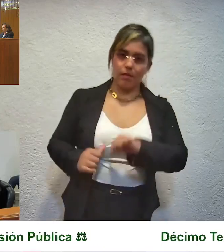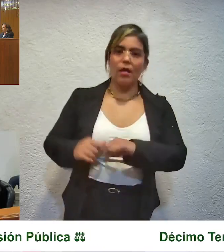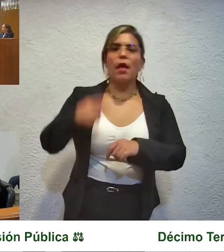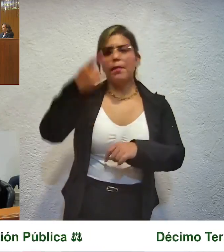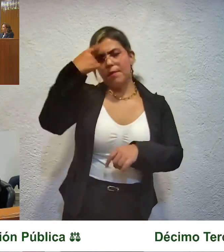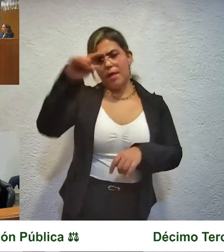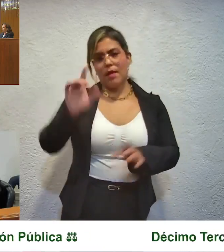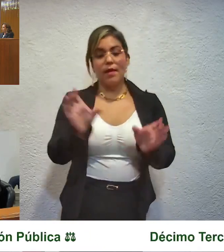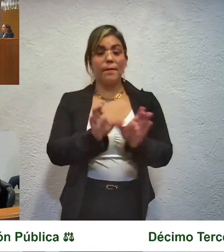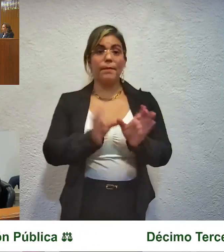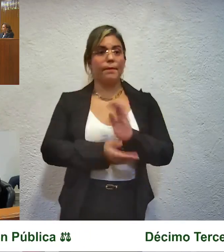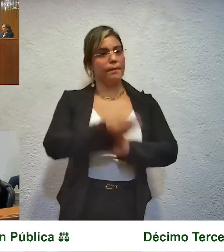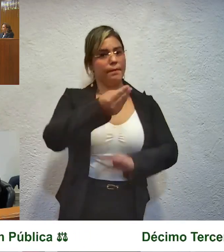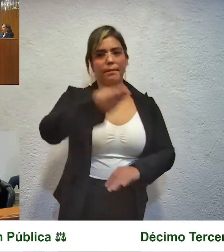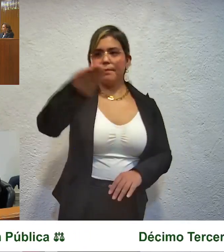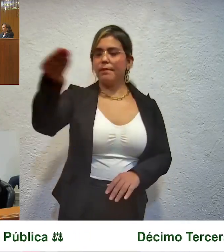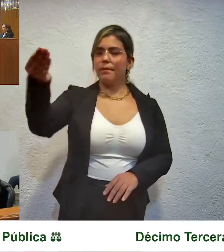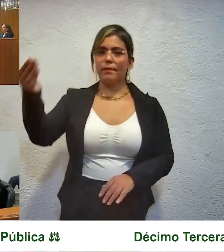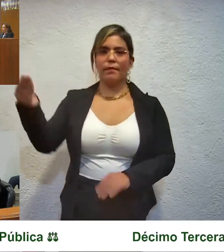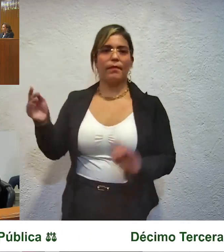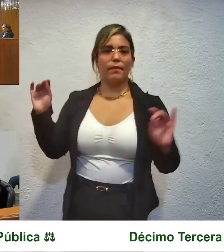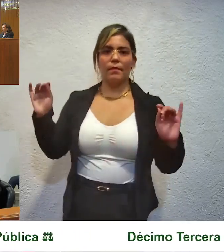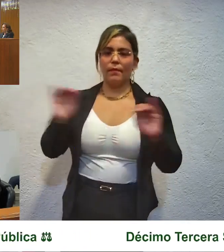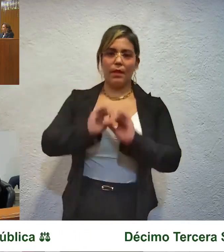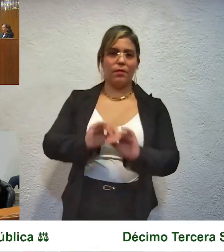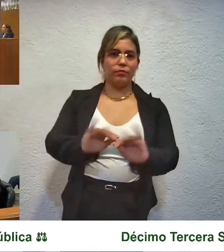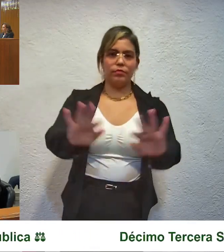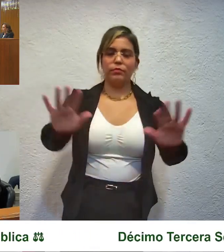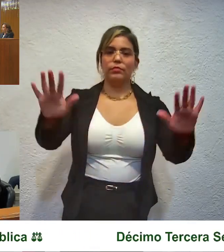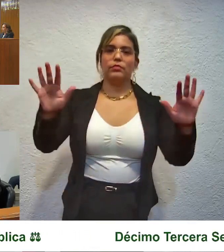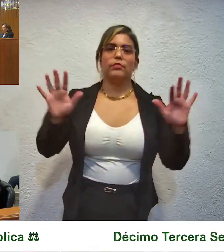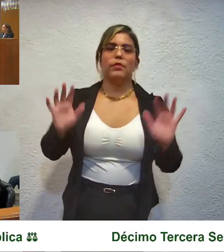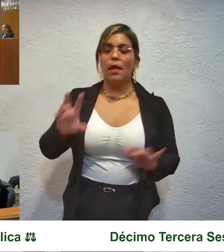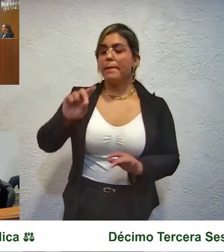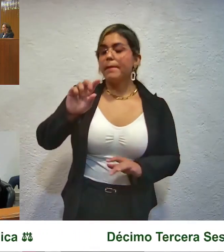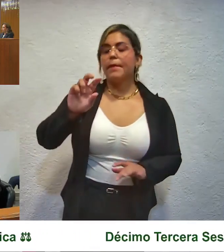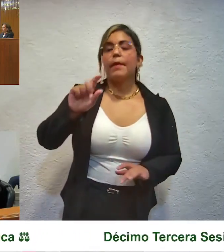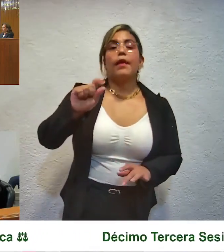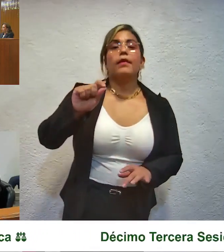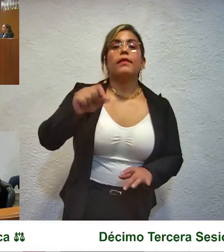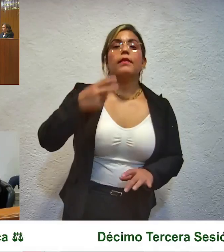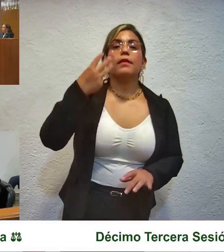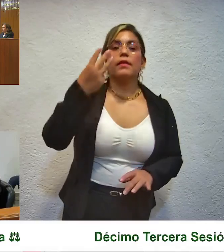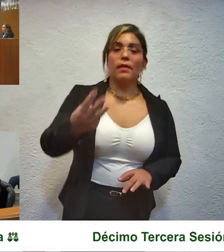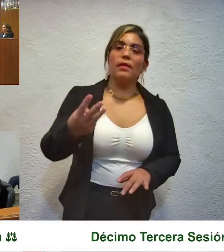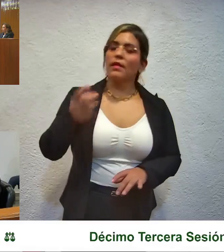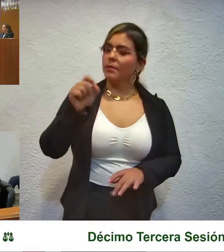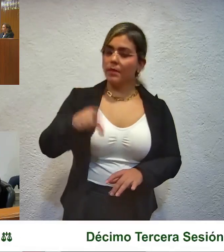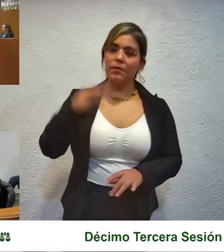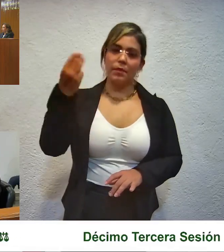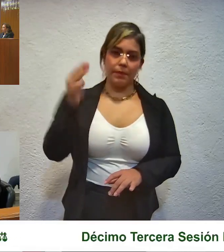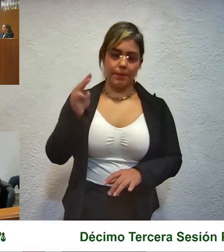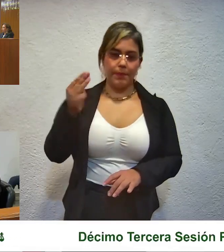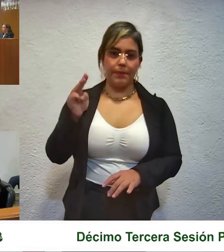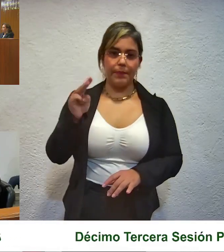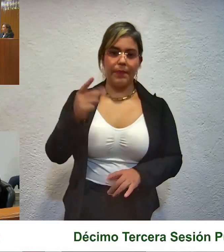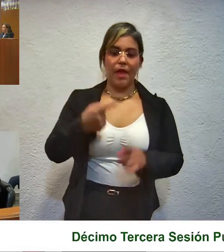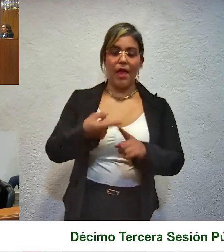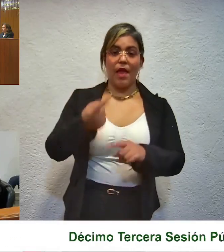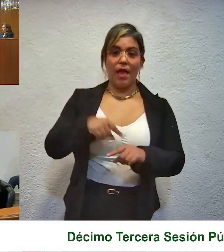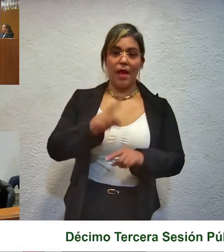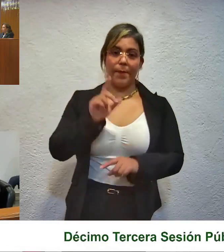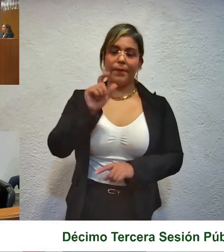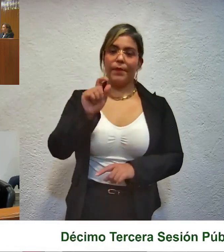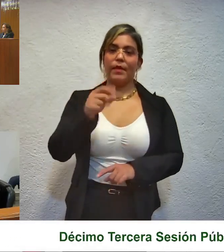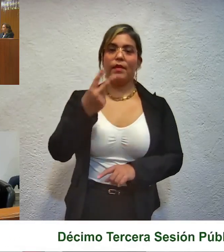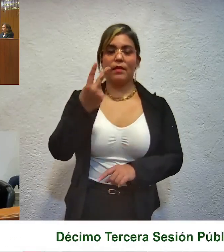la convocatoria les transcurrió del 19 al 23 de ese mismo mes, siendo emitida el 22, es decir, un día antes de que